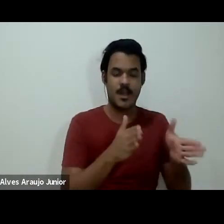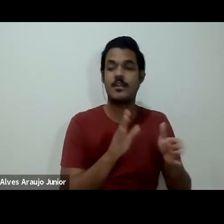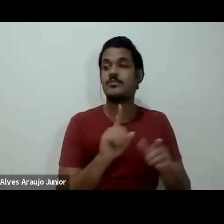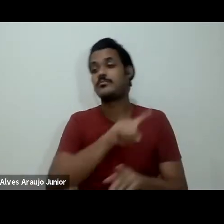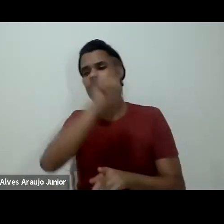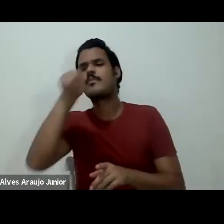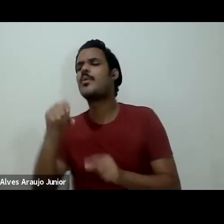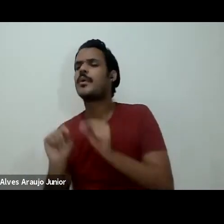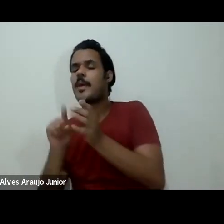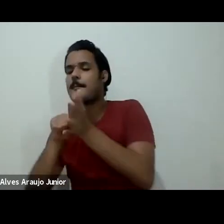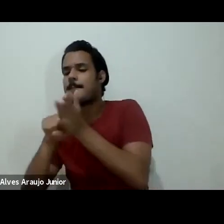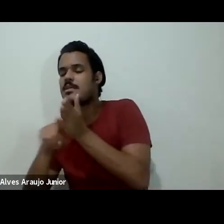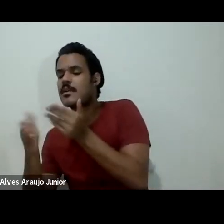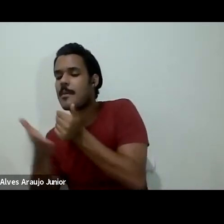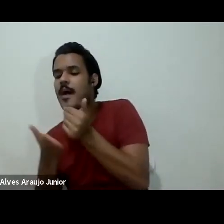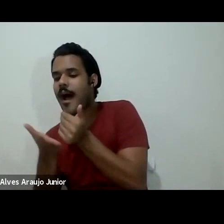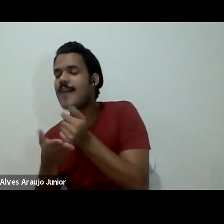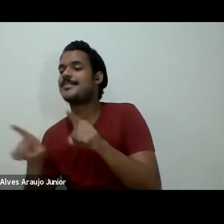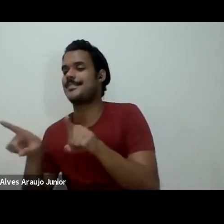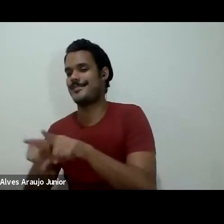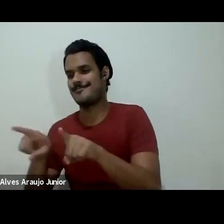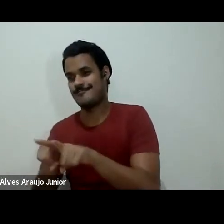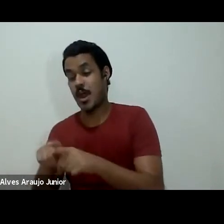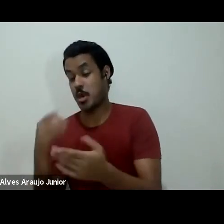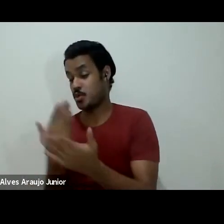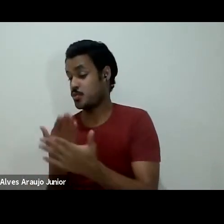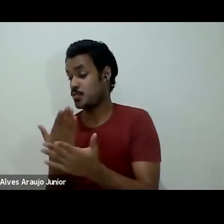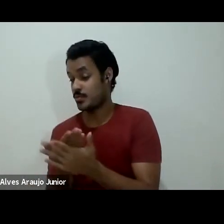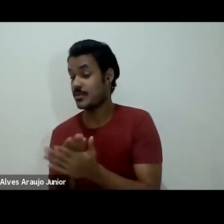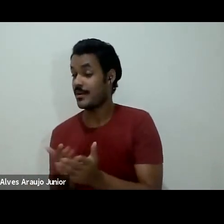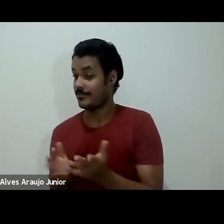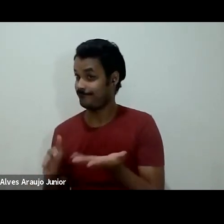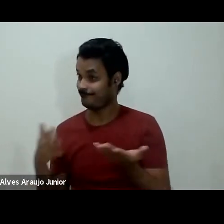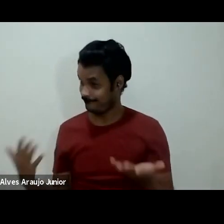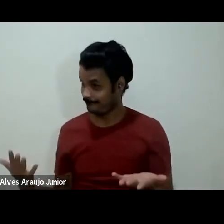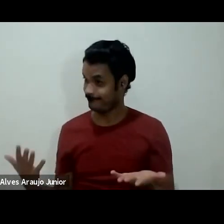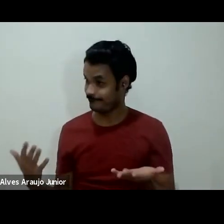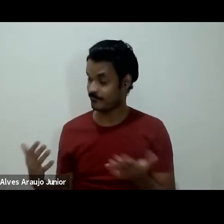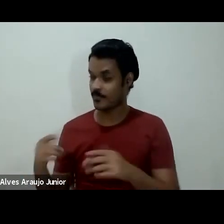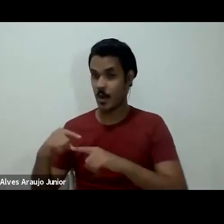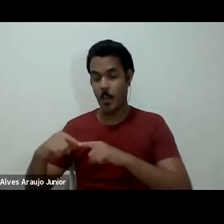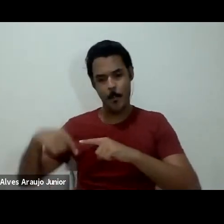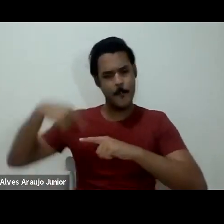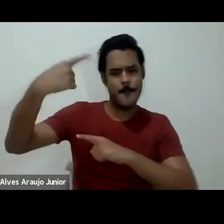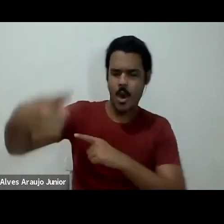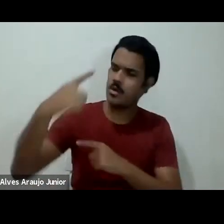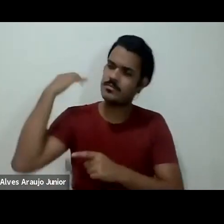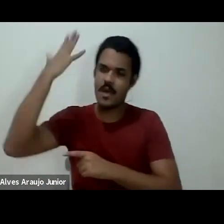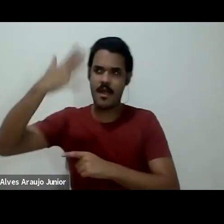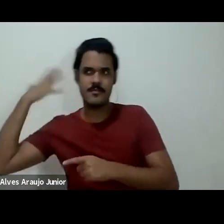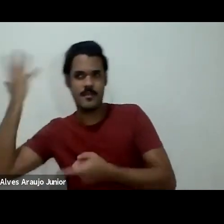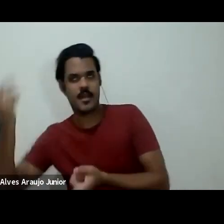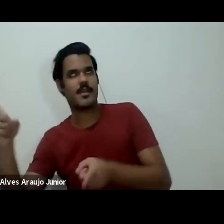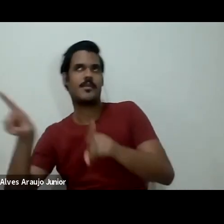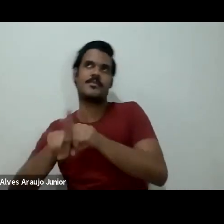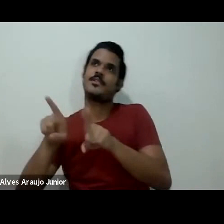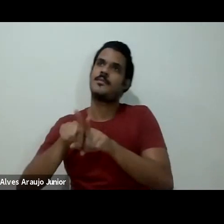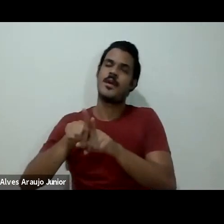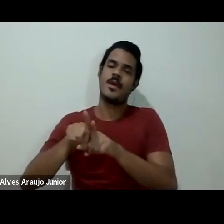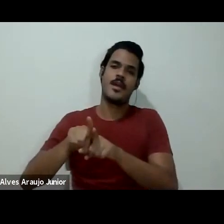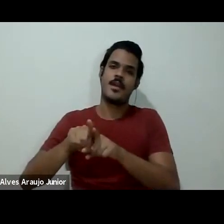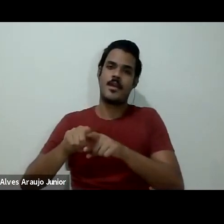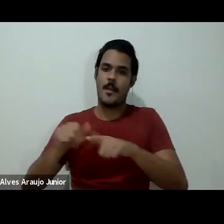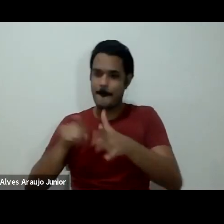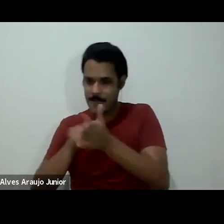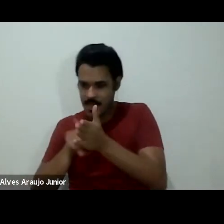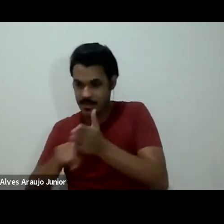também de objeto de estudo para os nossos próximos eventos, as nossas próximas pesquisas. De forma